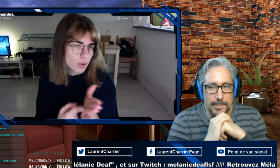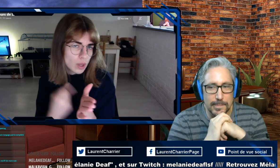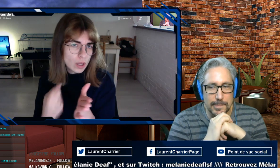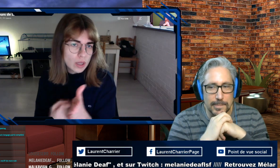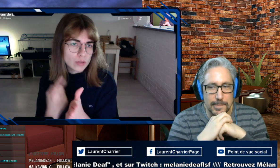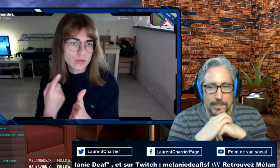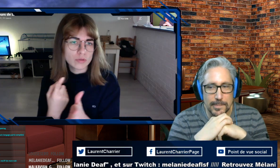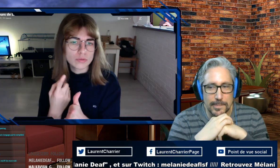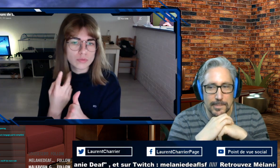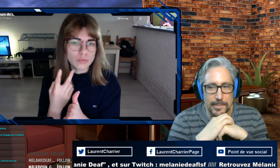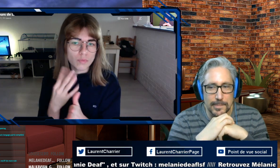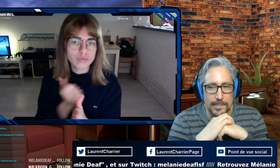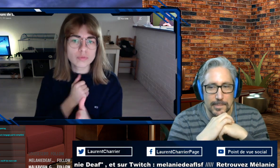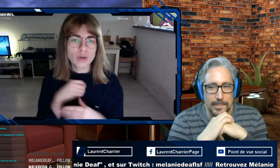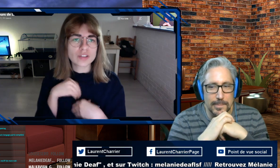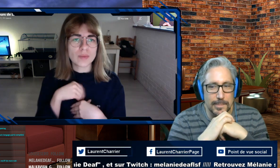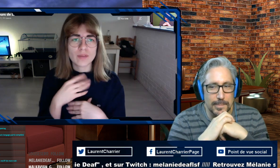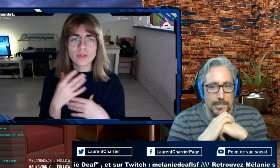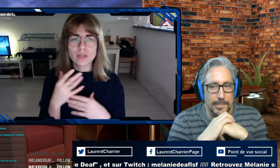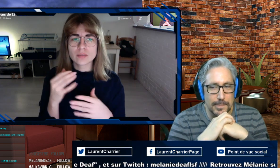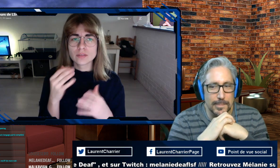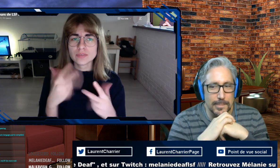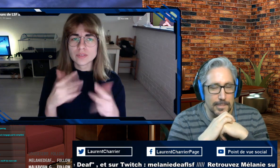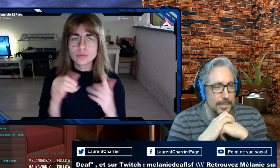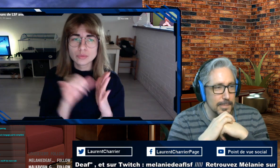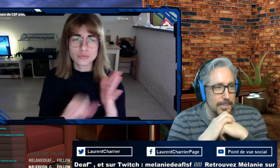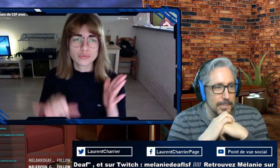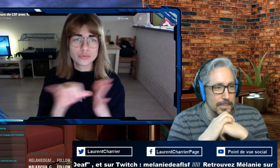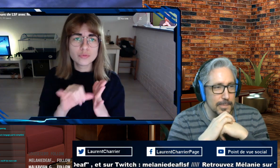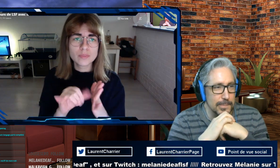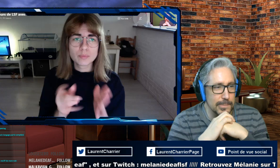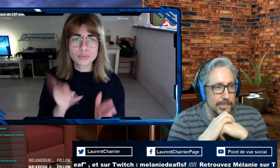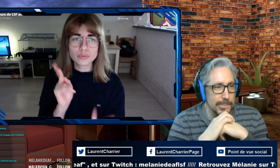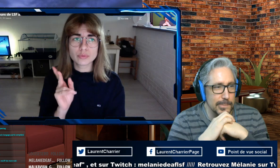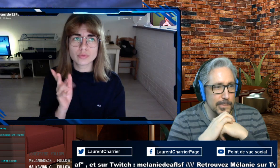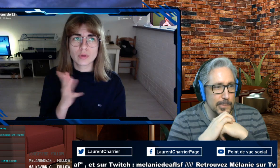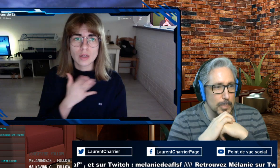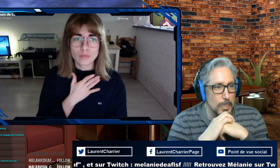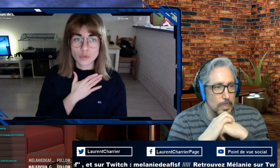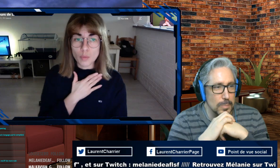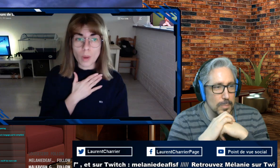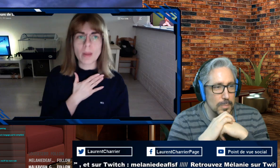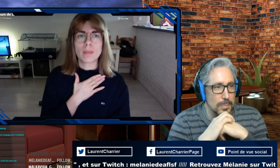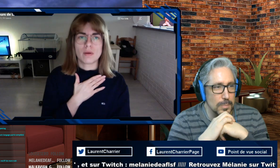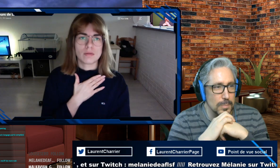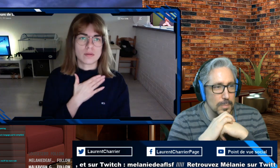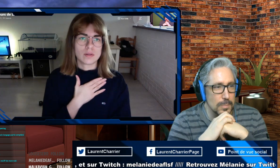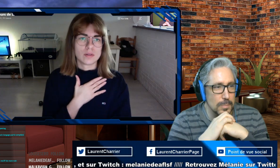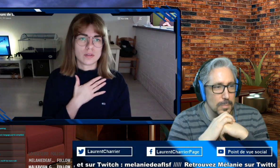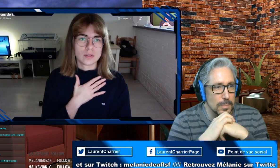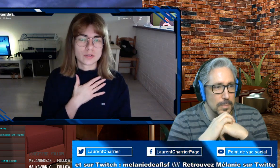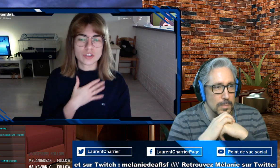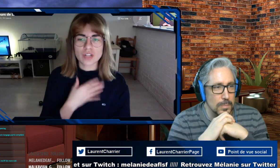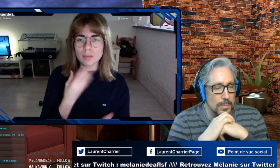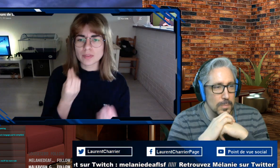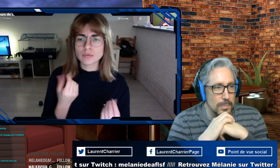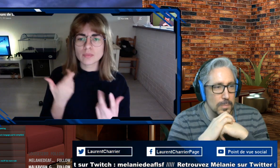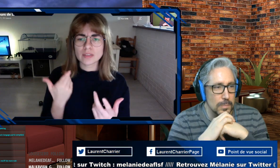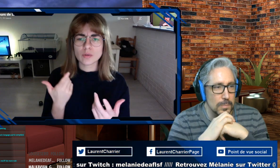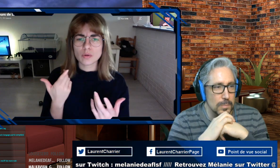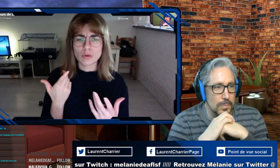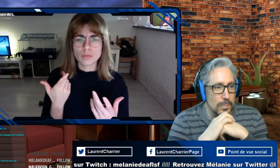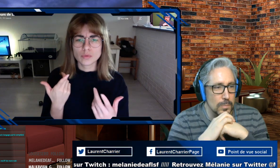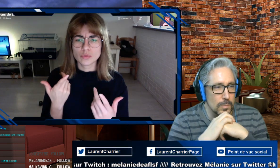peu. Au fond de moi, je me rappelle des vidéos sur YouTube, mais plus de moi-même. J'ai